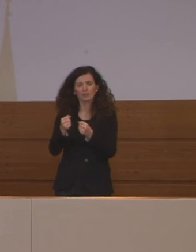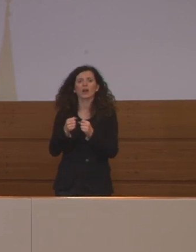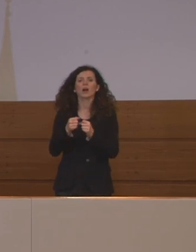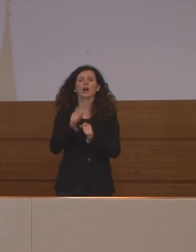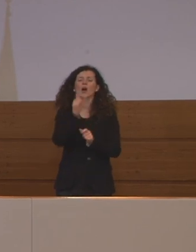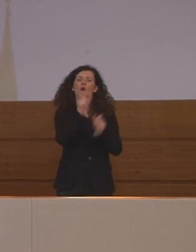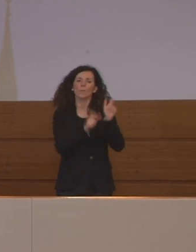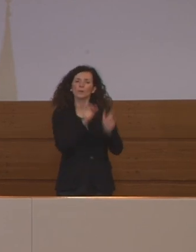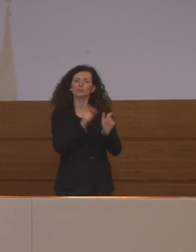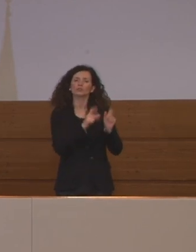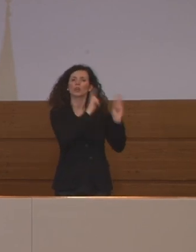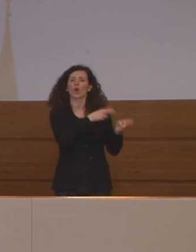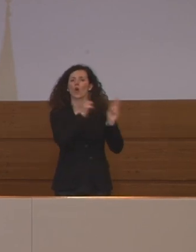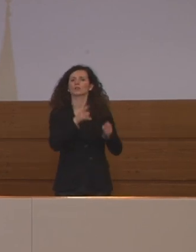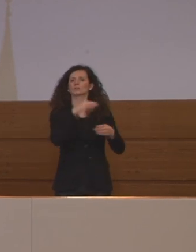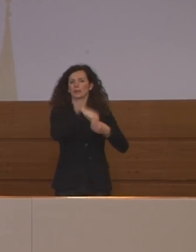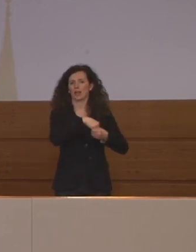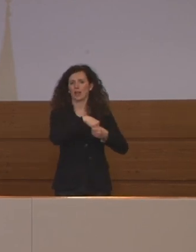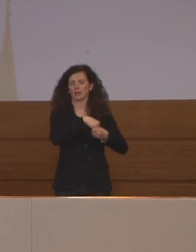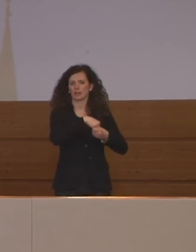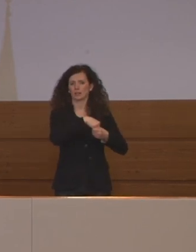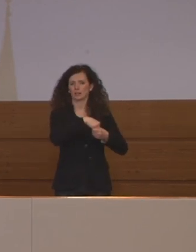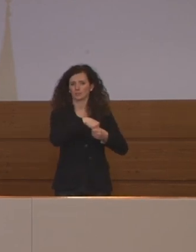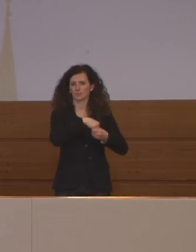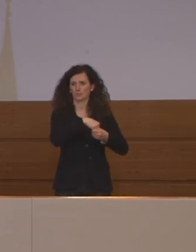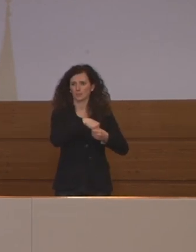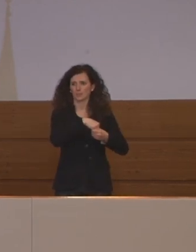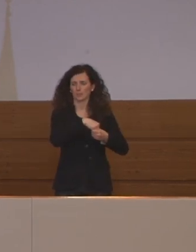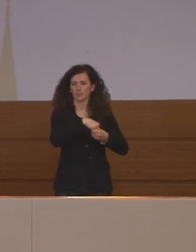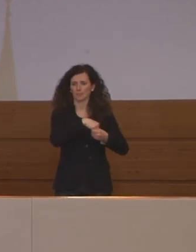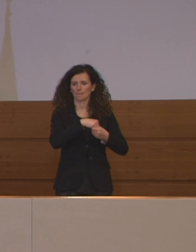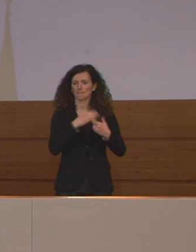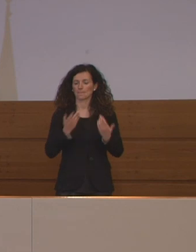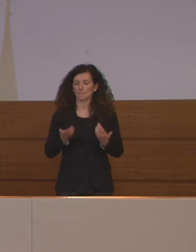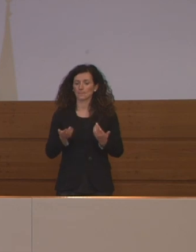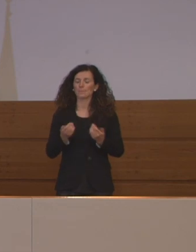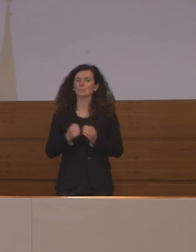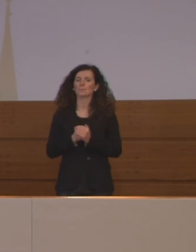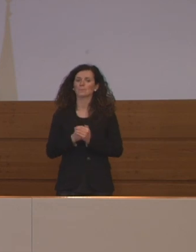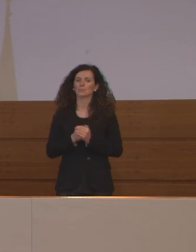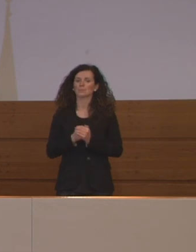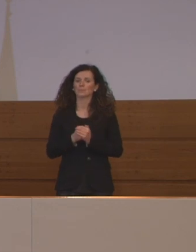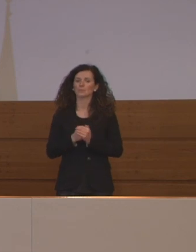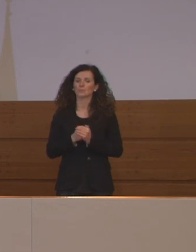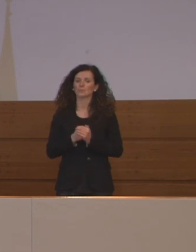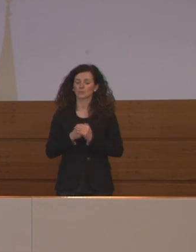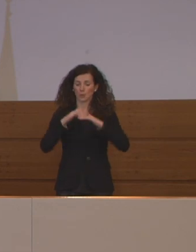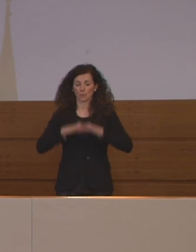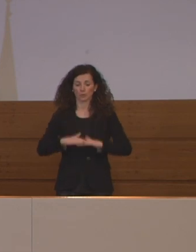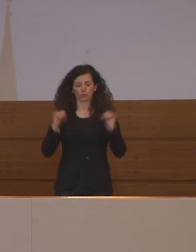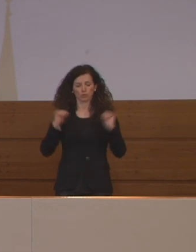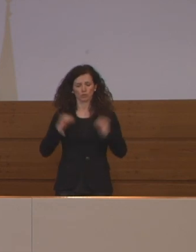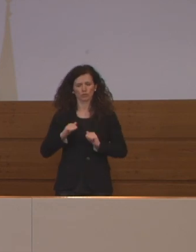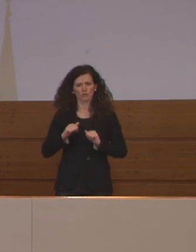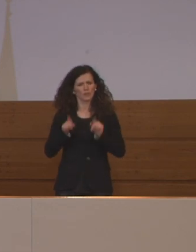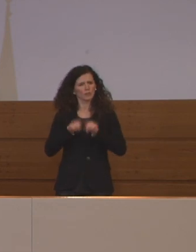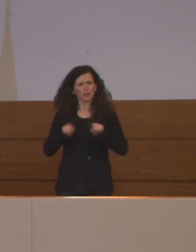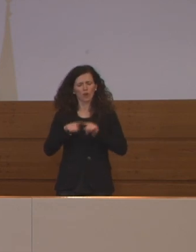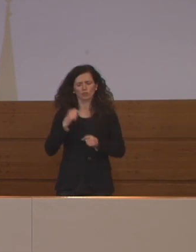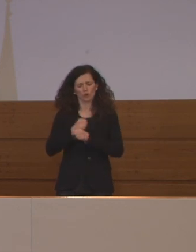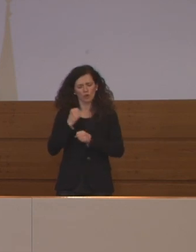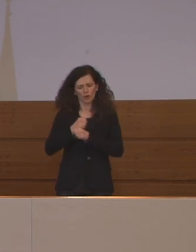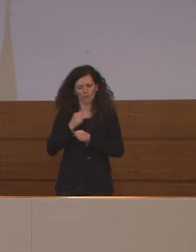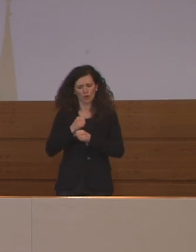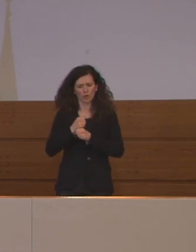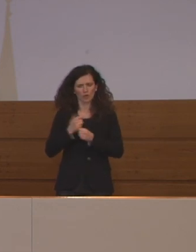ospedaliere quindi secondo il modo di operare della protezione civile il numero che